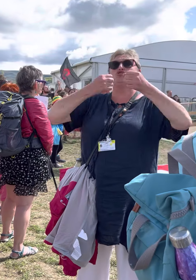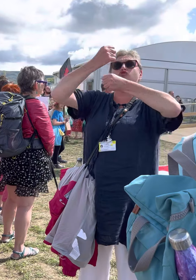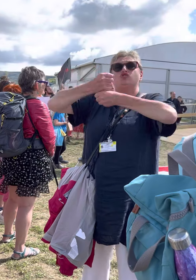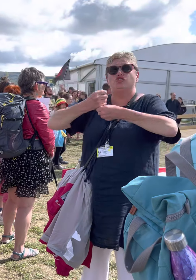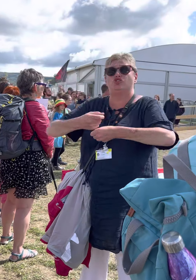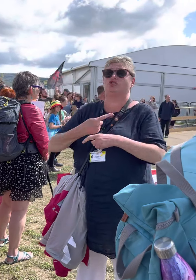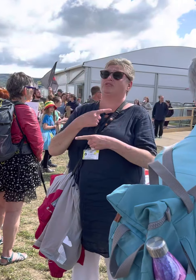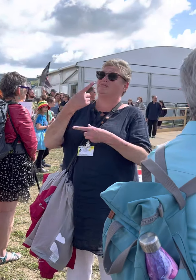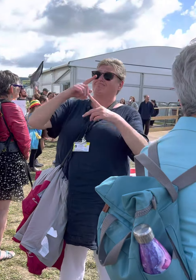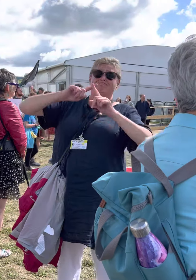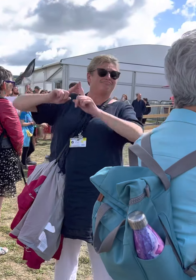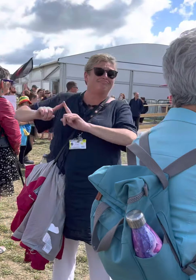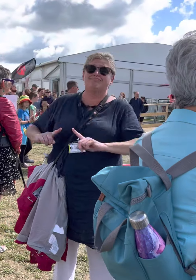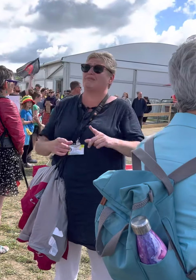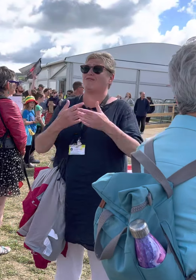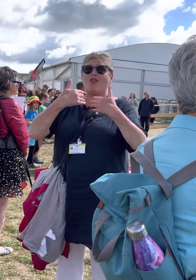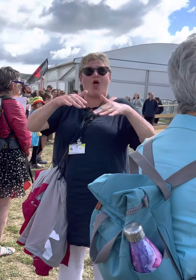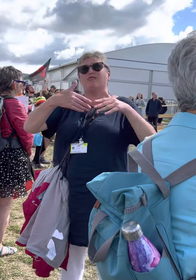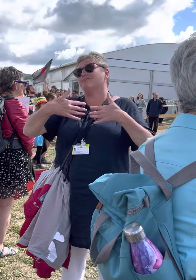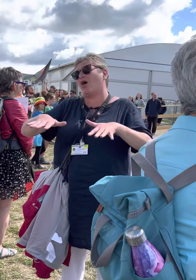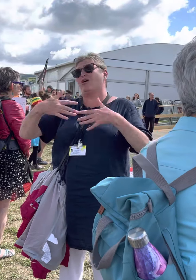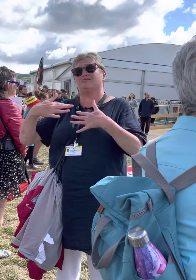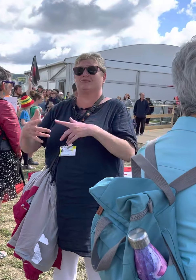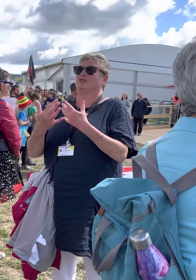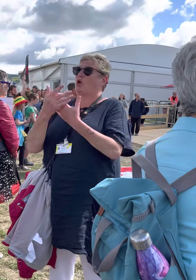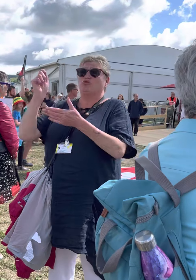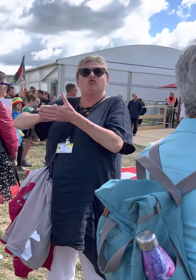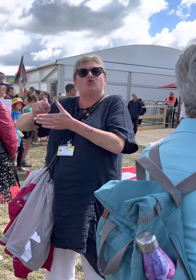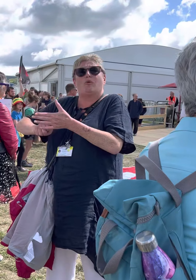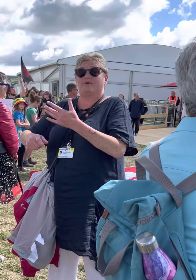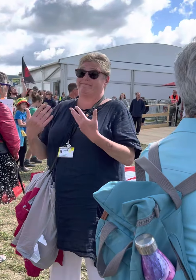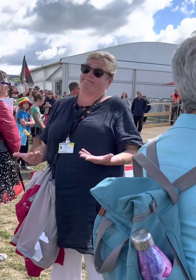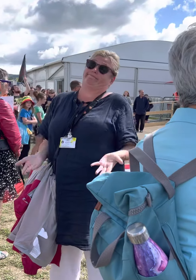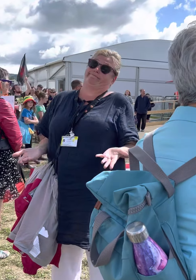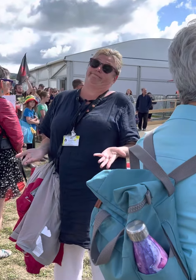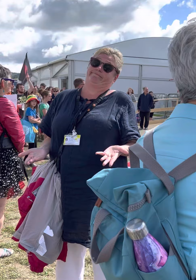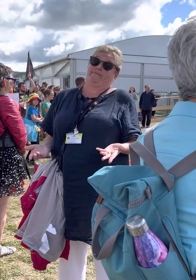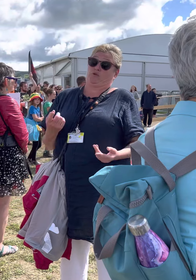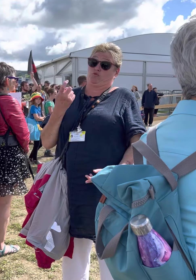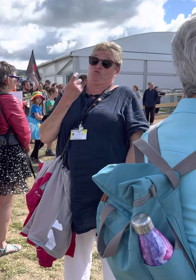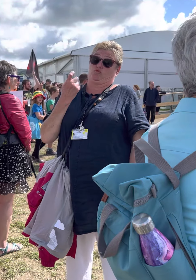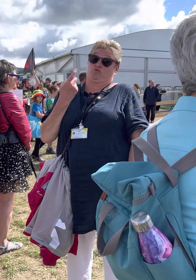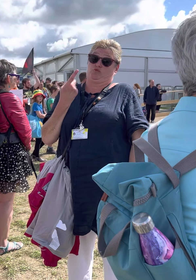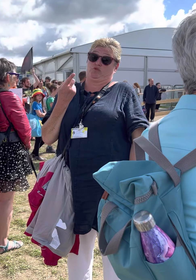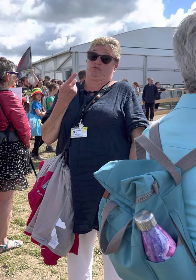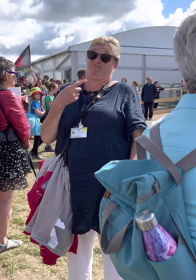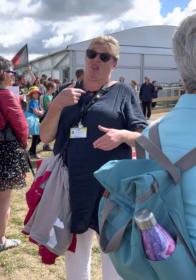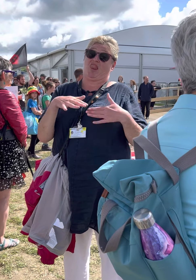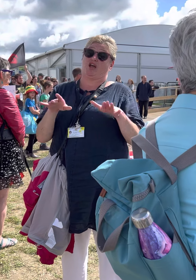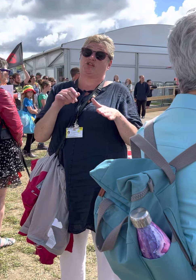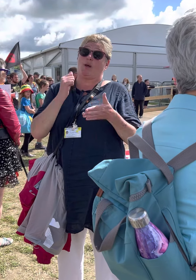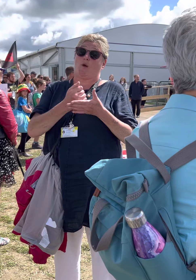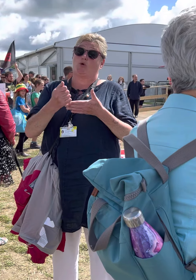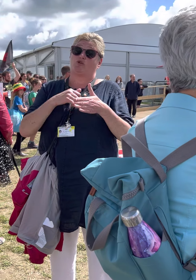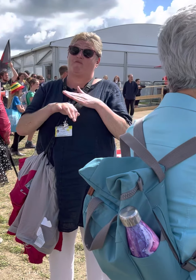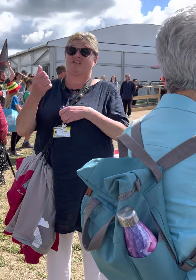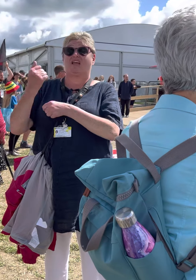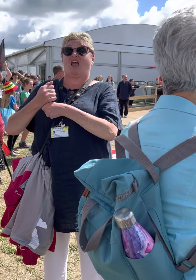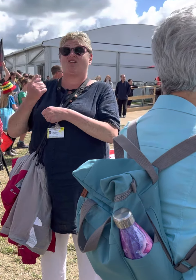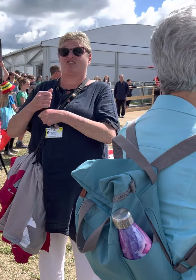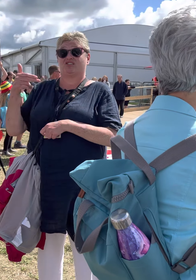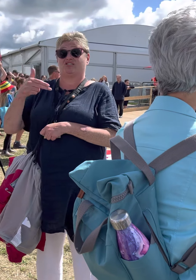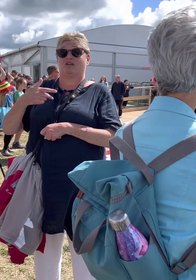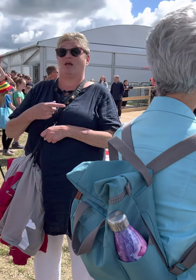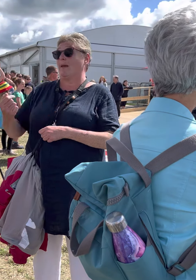eglwysi a'r capeli, da ni wedi colli amryw o siopa, a rwan da ni ar fi'n colli ein swyddfa post a garej. A